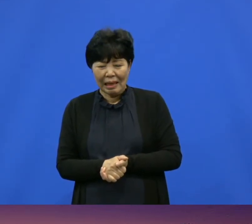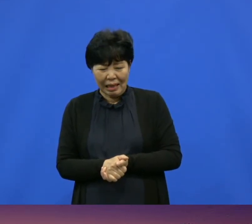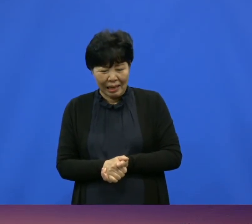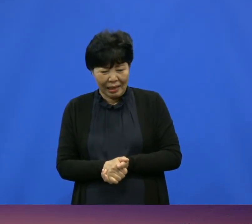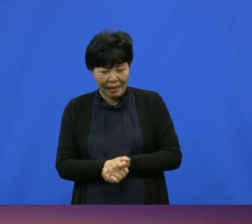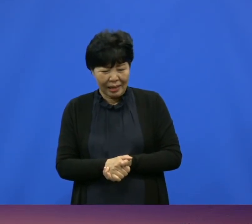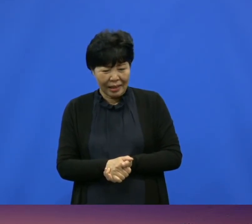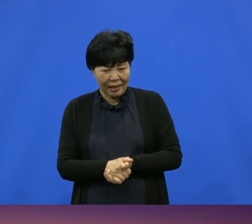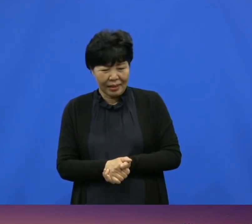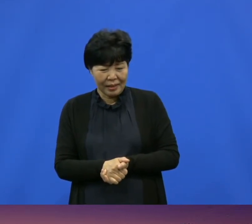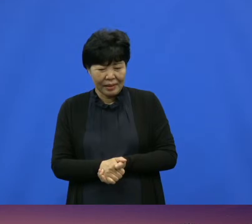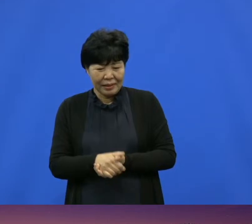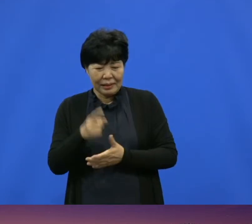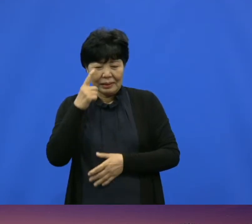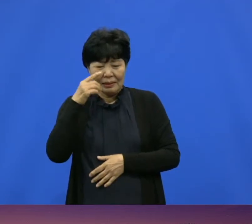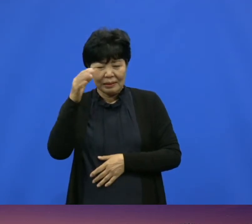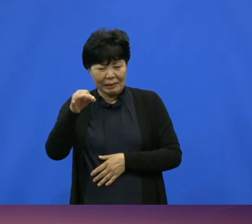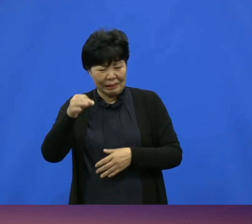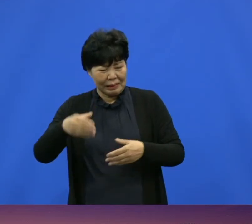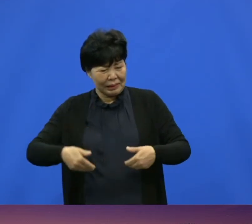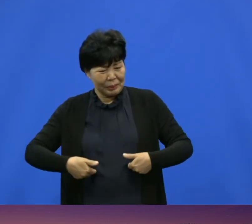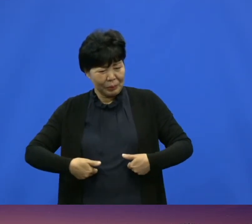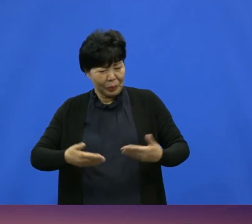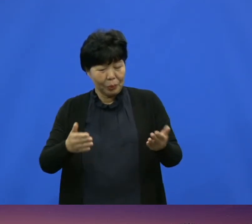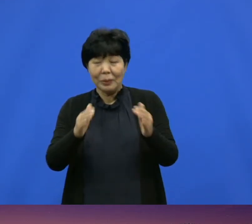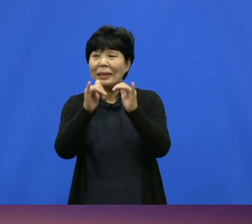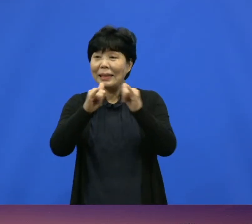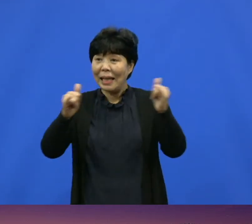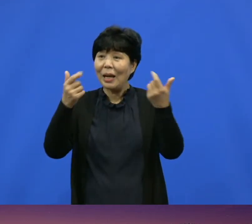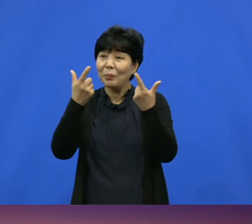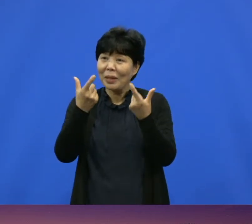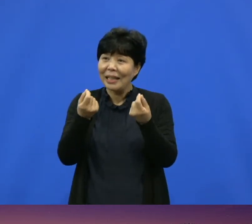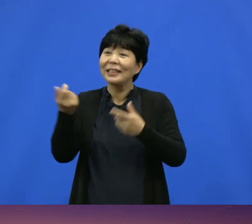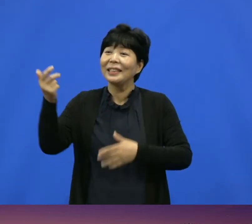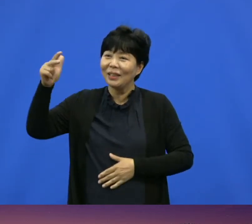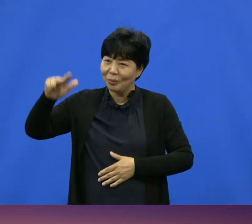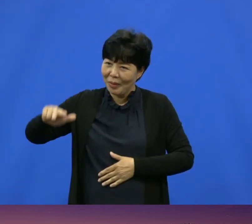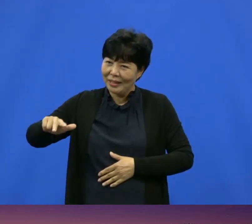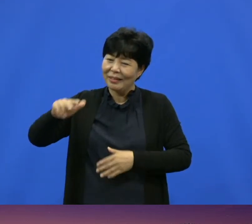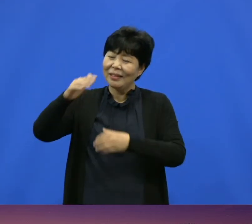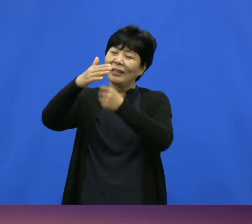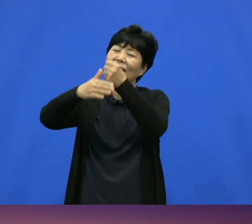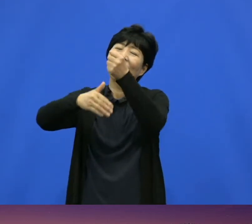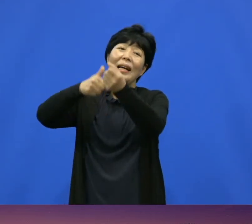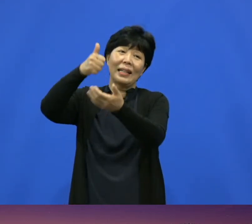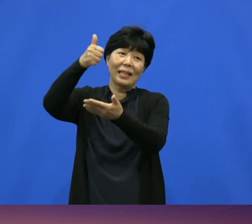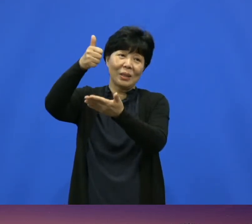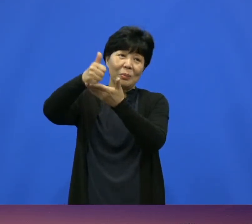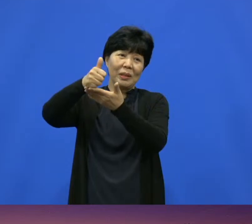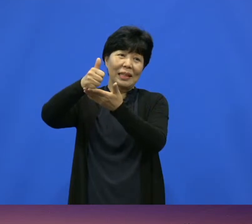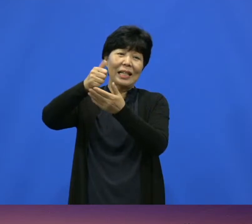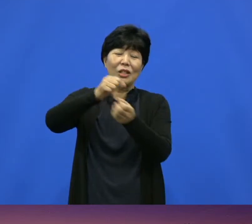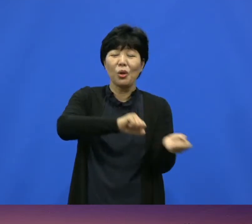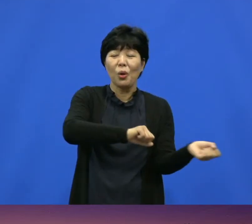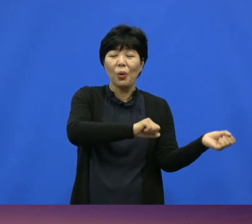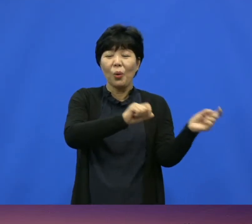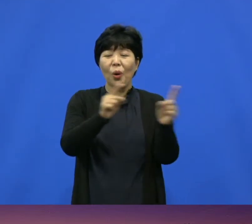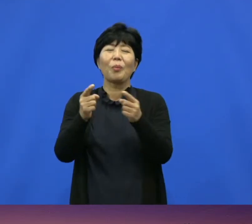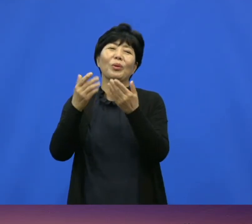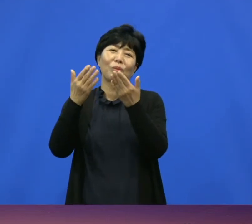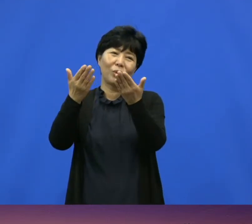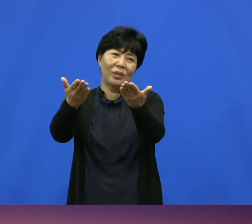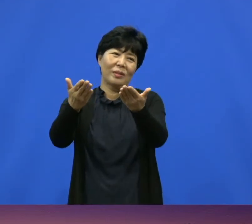것 같은데 아니에요. 하나님은 그들을 다시 일으켜 세우시고 회복시켜 주시는